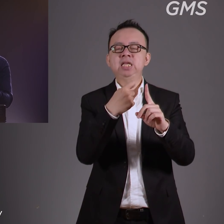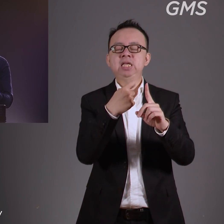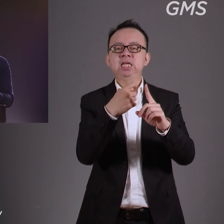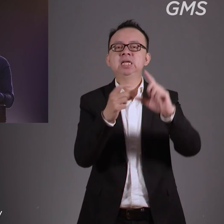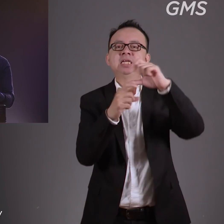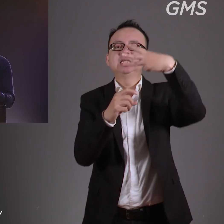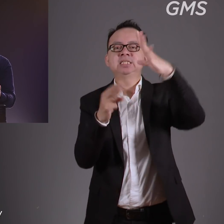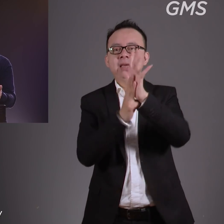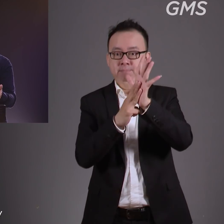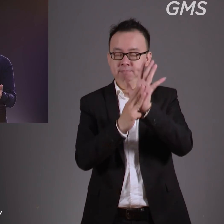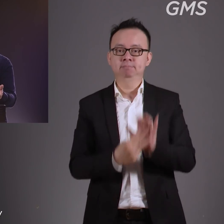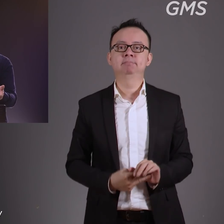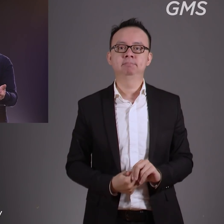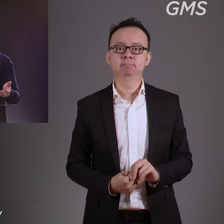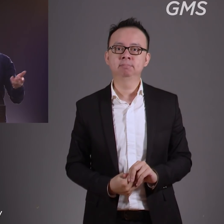figur Ayub.